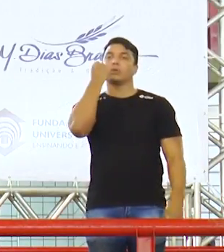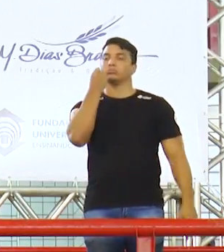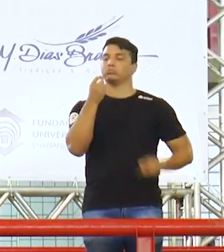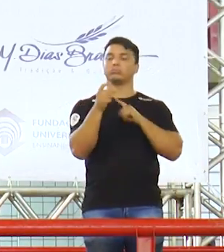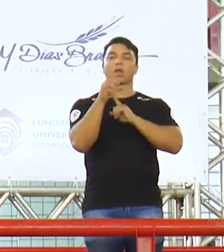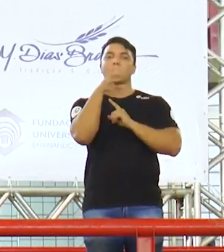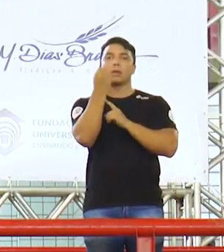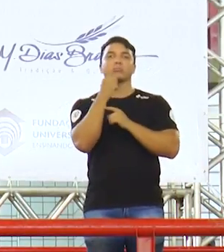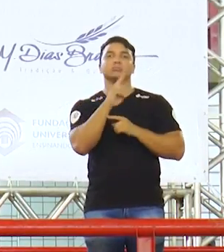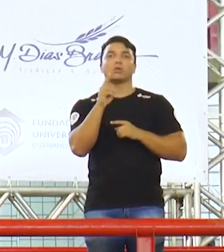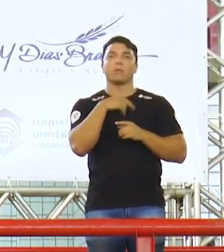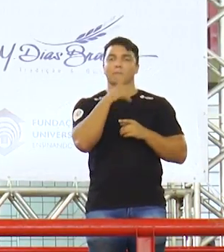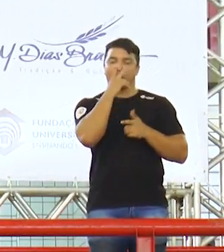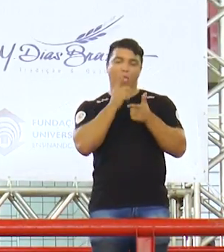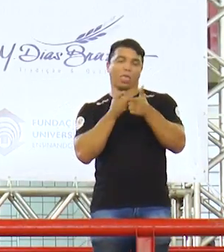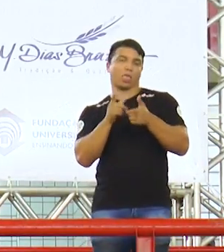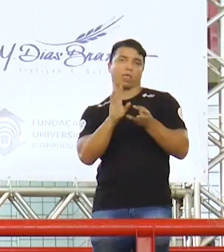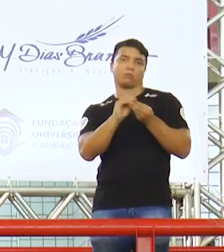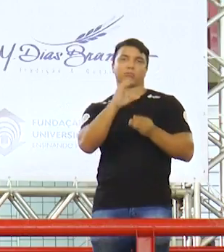lá?